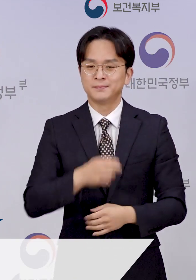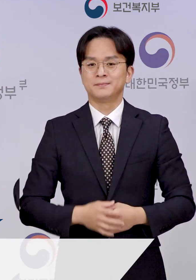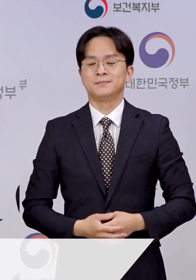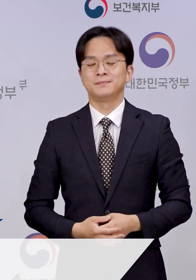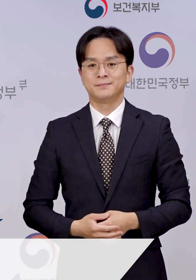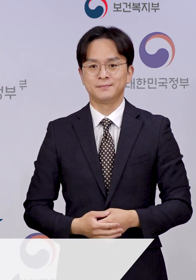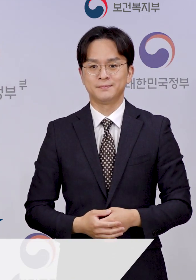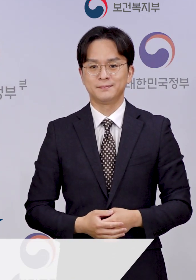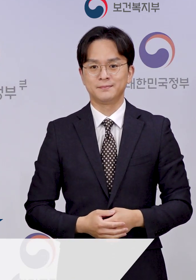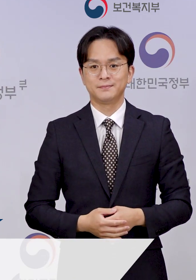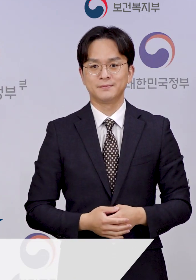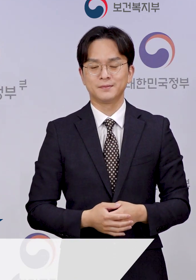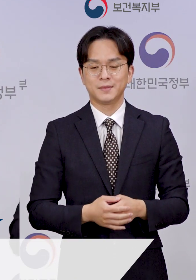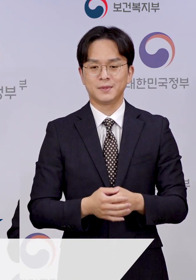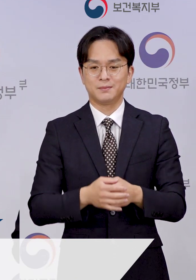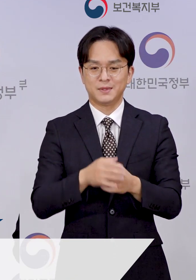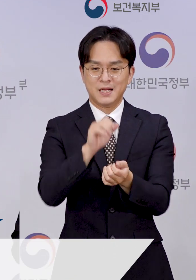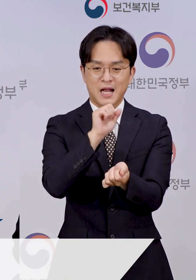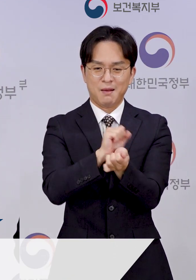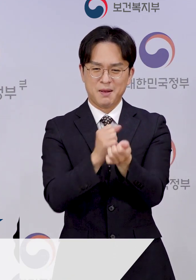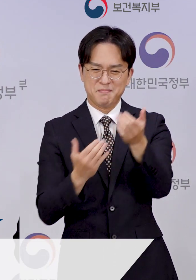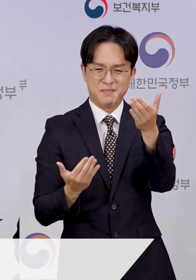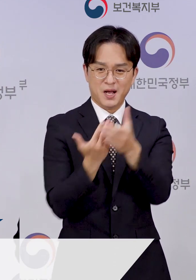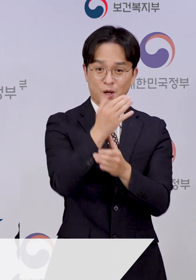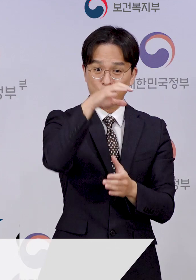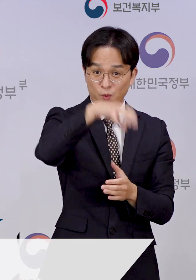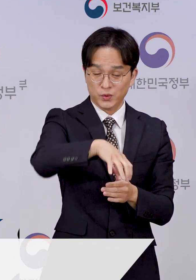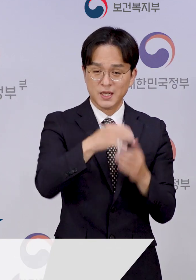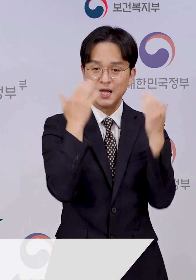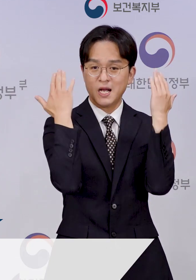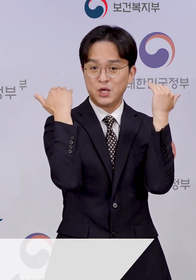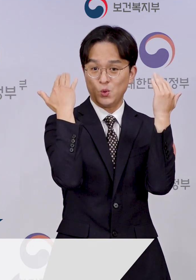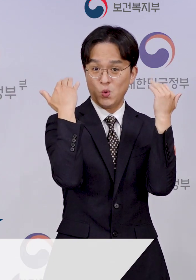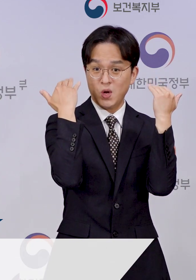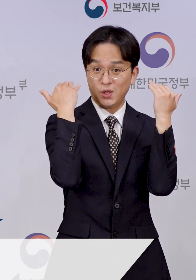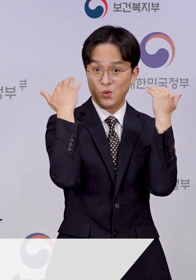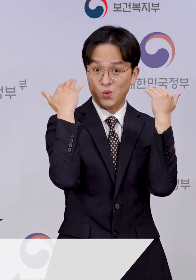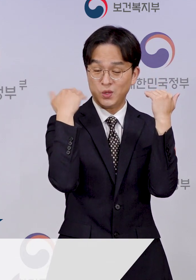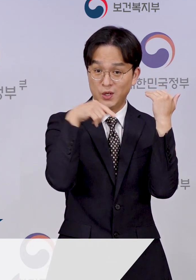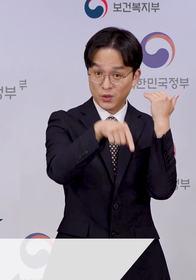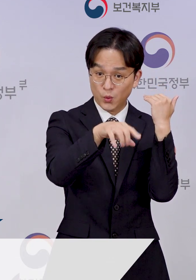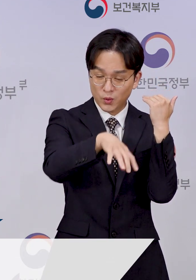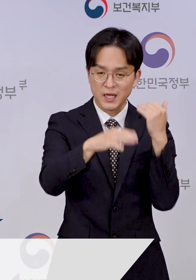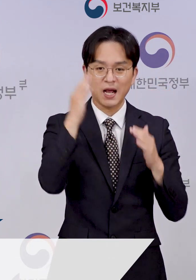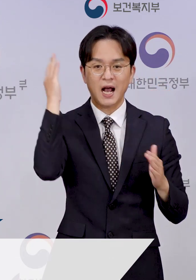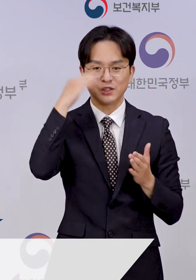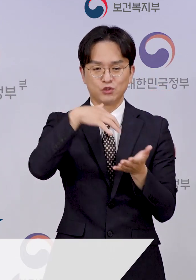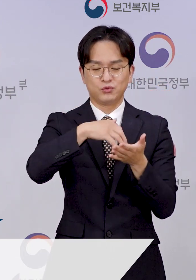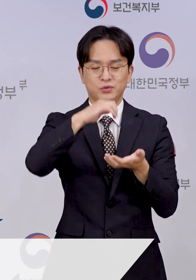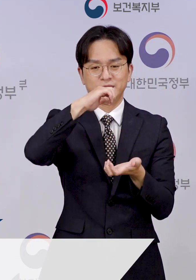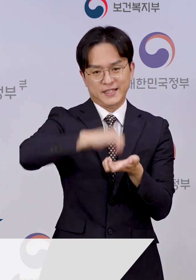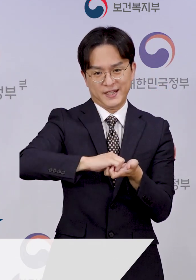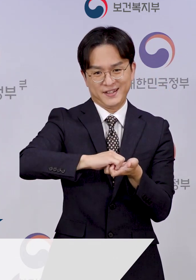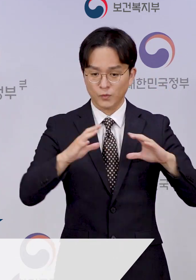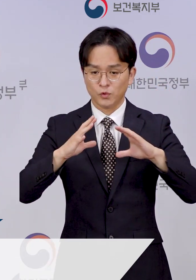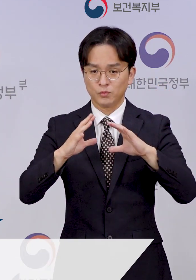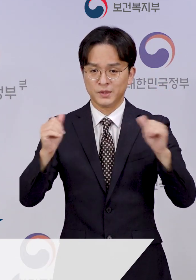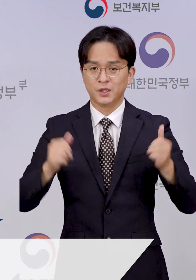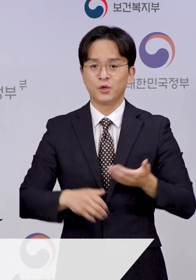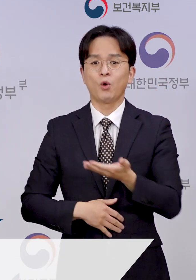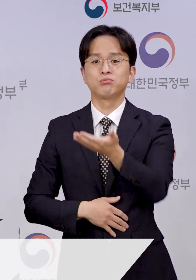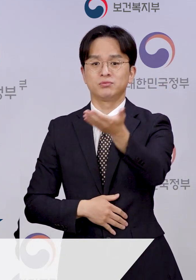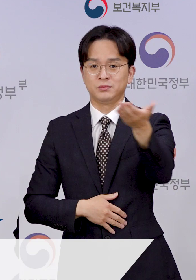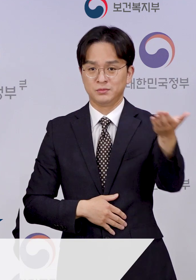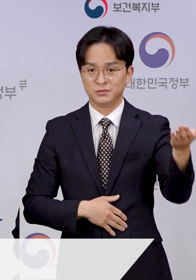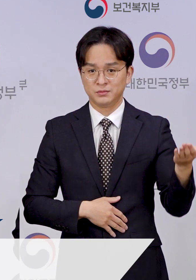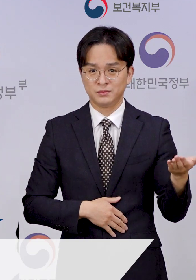교육부는 집단 발병 지역 소재 학교의 원격 수업 전환과 강화된 밀집도 최소화 조치를 시행하였습니다. 국민